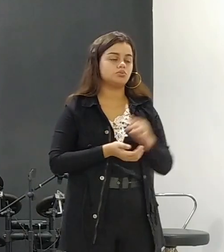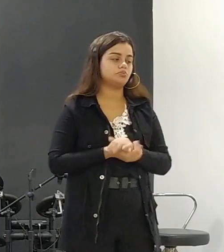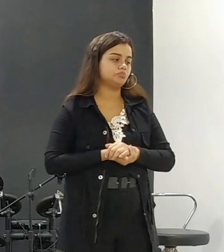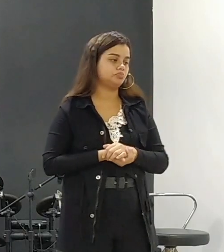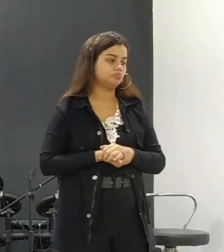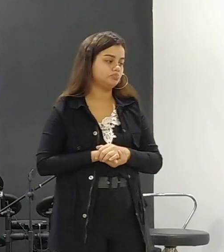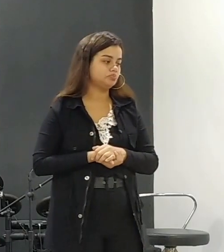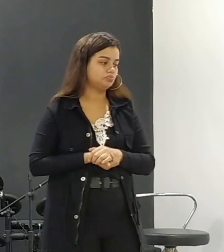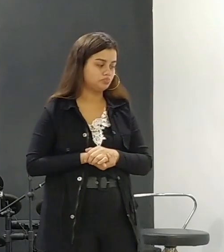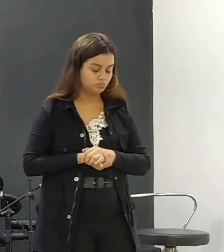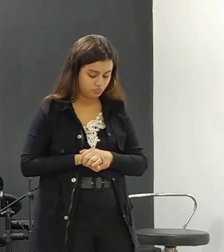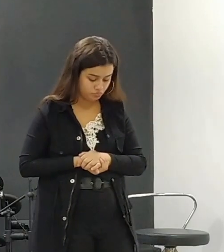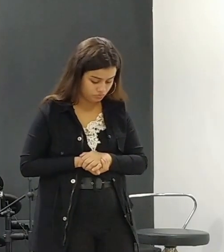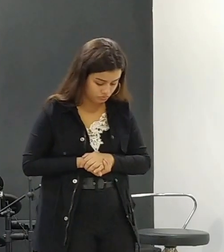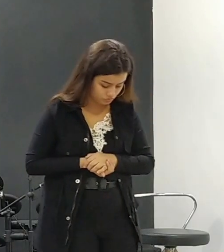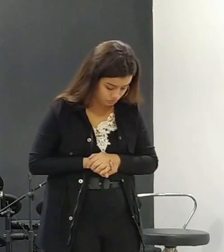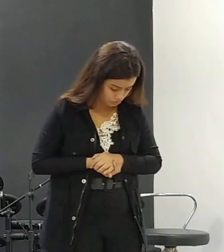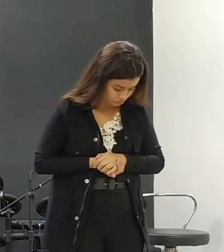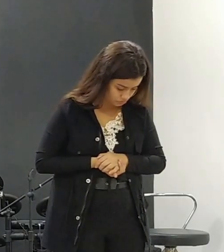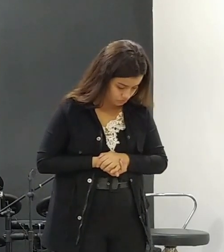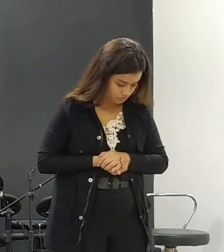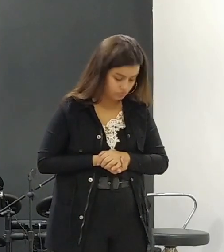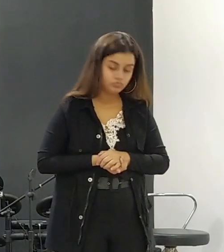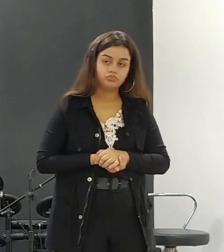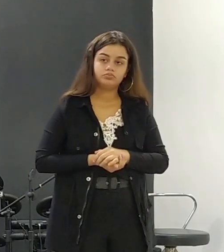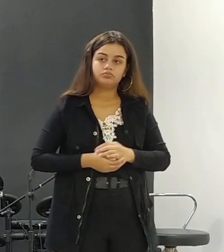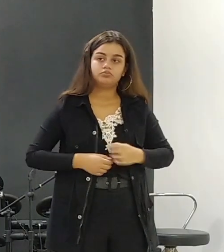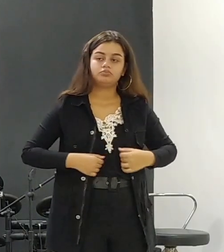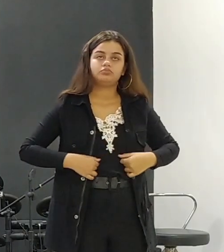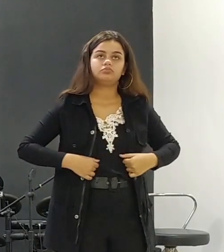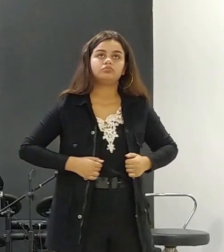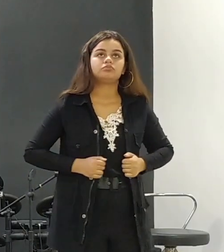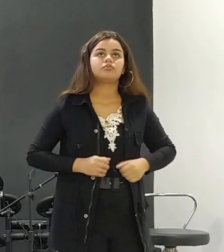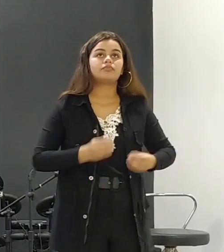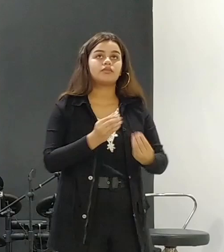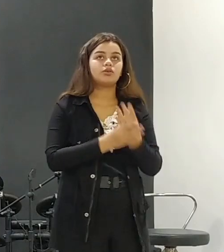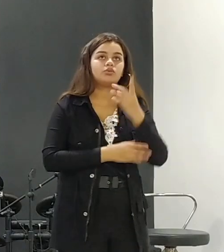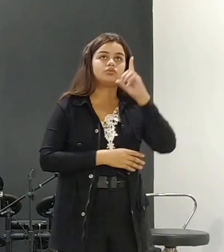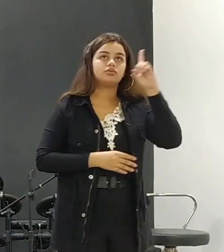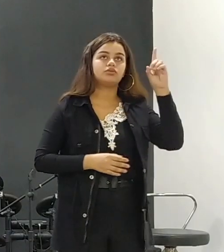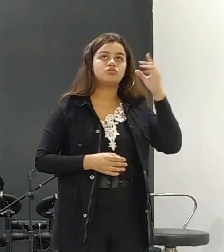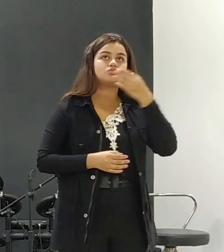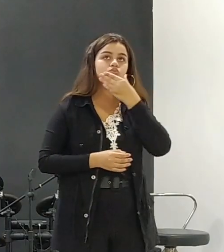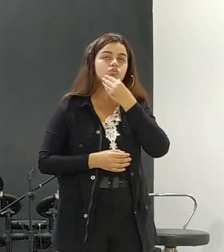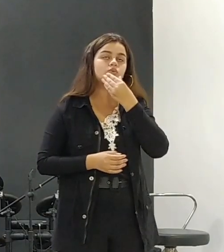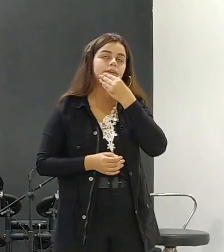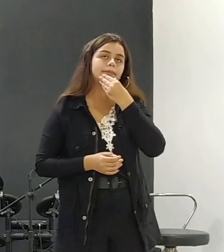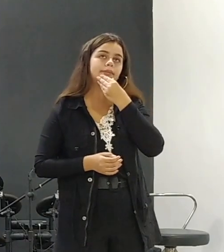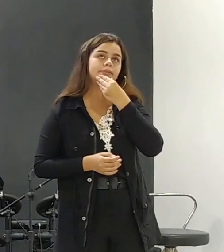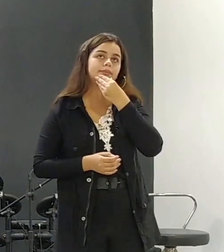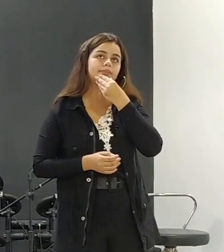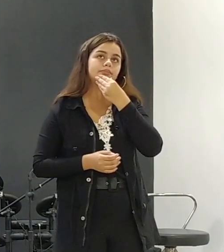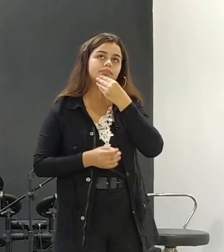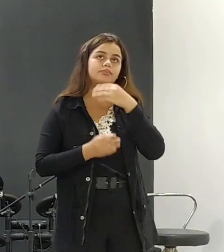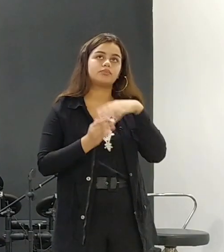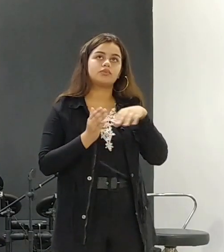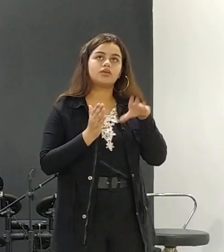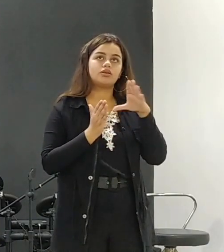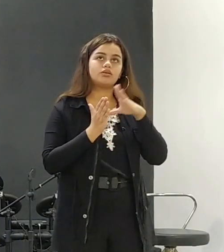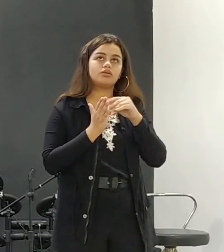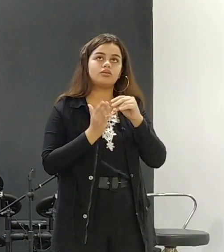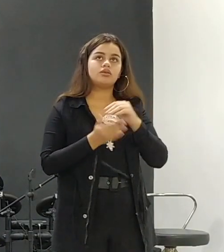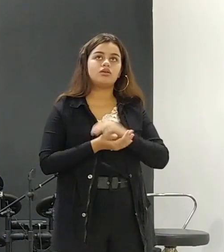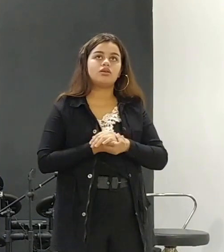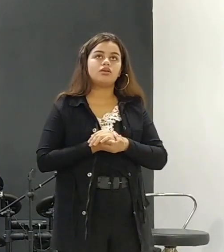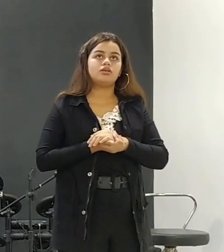Gênesis capítulo de número 1, versículo 27. Criou Deus o homem à sua imagem, a imagem de Deus